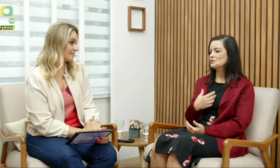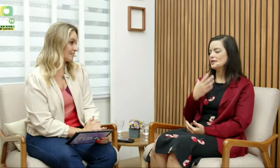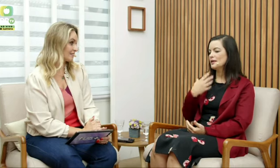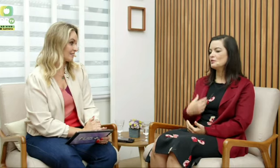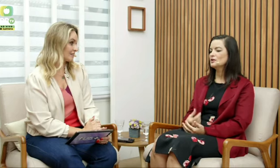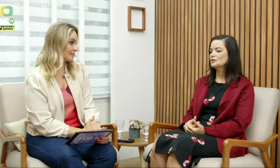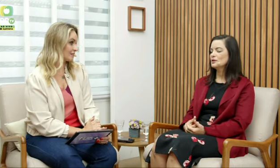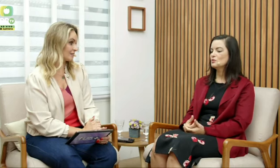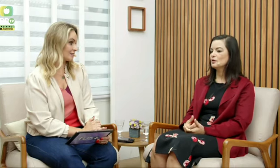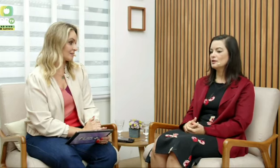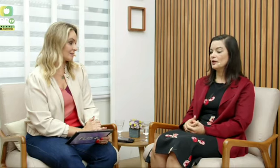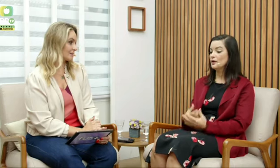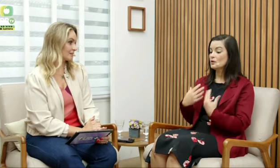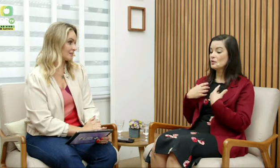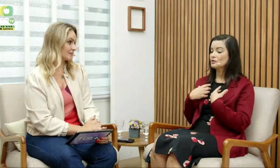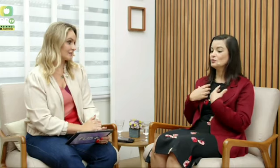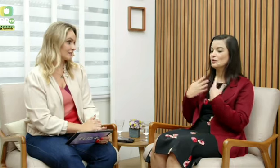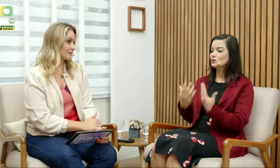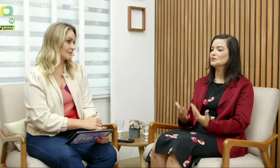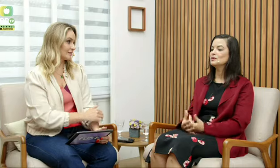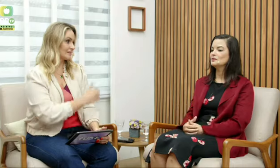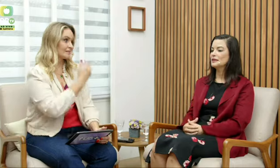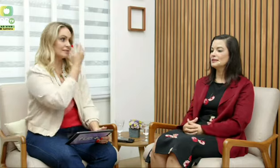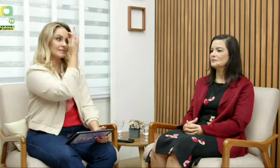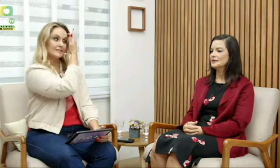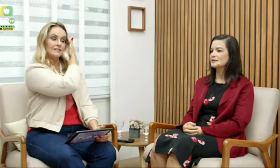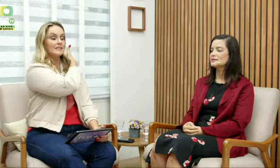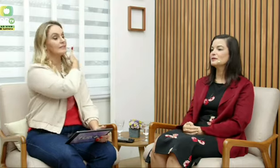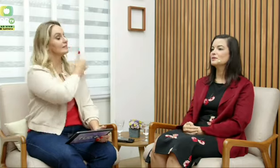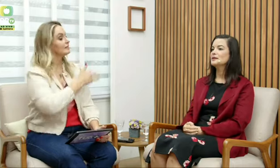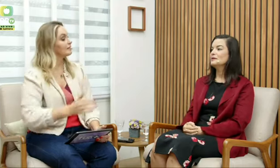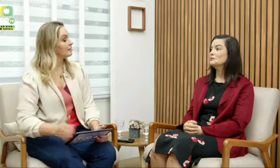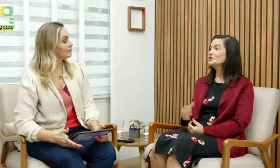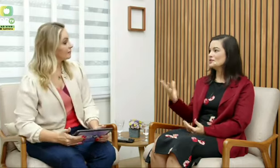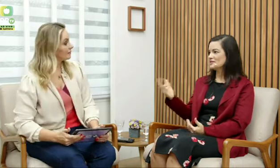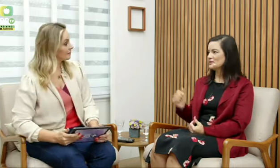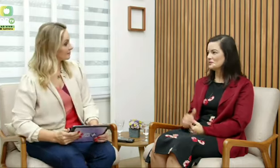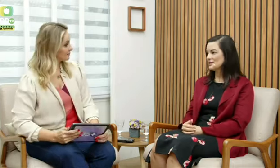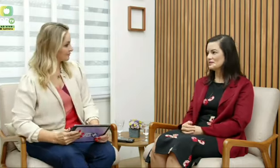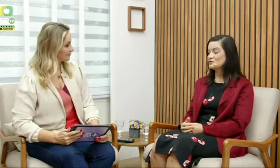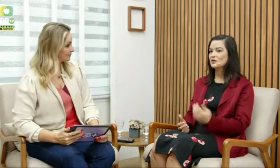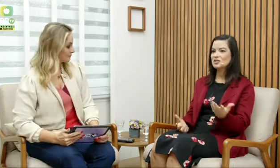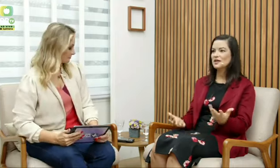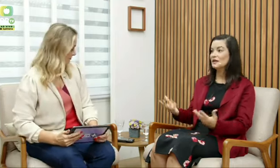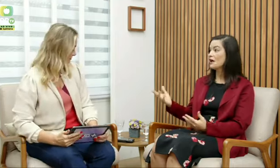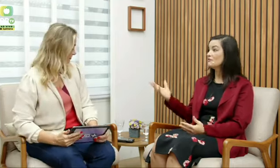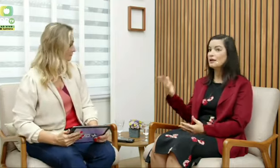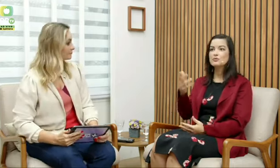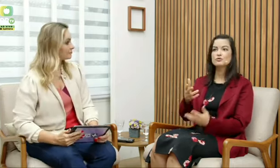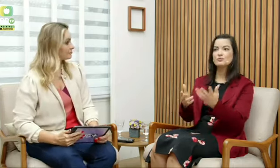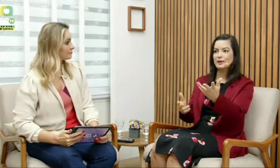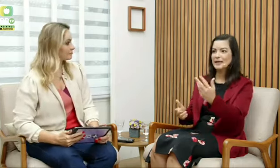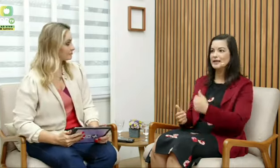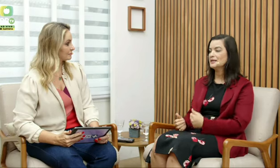isso, né, enquanto eu estou atuando na interpretação, muitas vezes acontece isso, de alguém chegar e falar, fala para ele